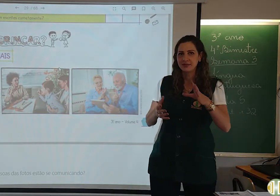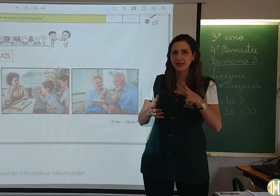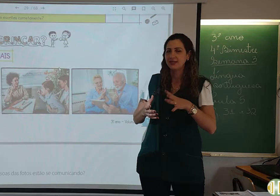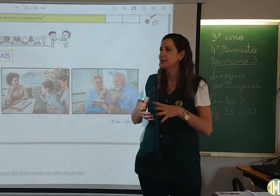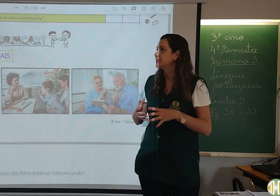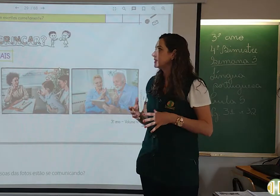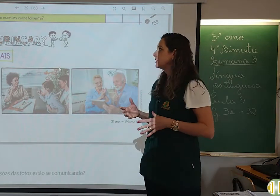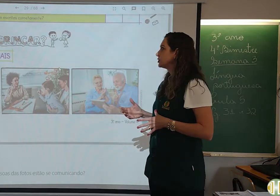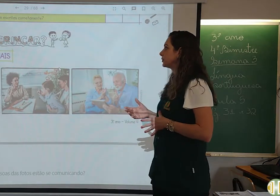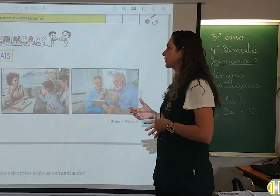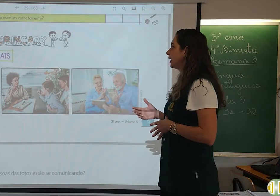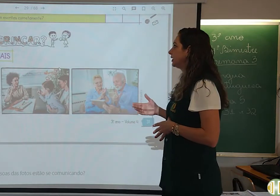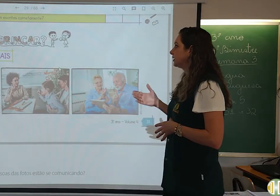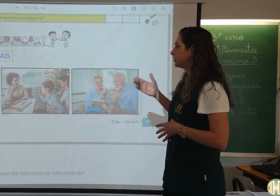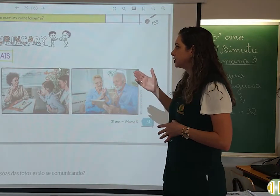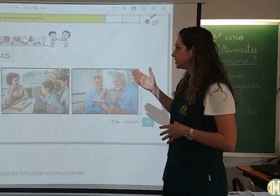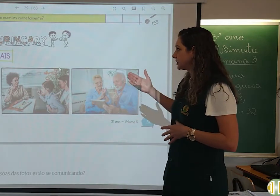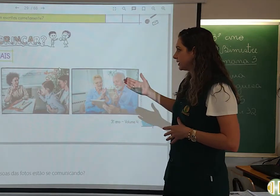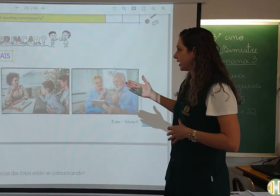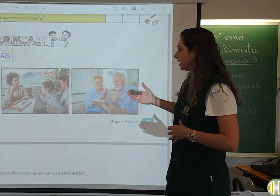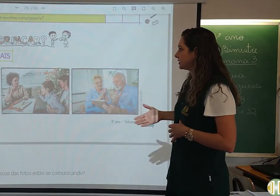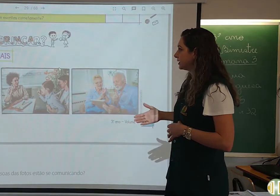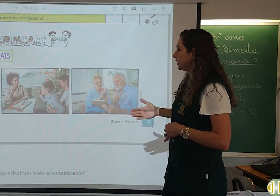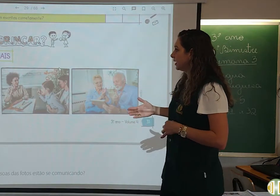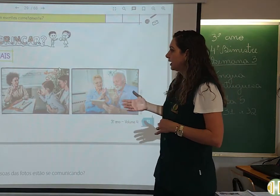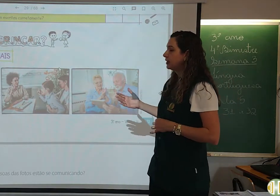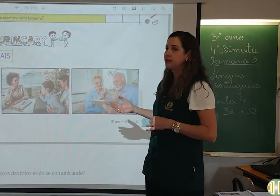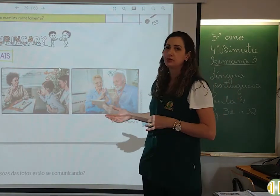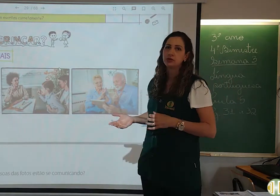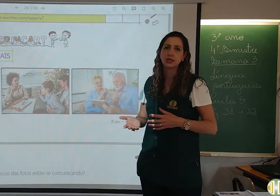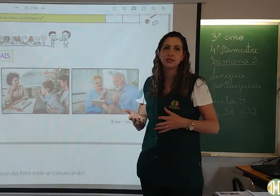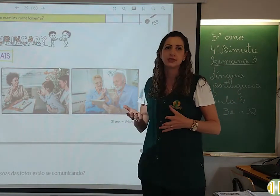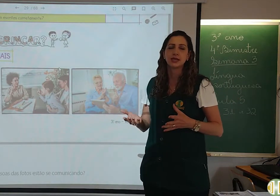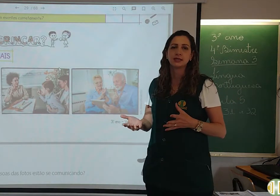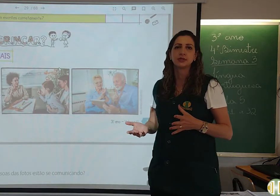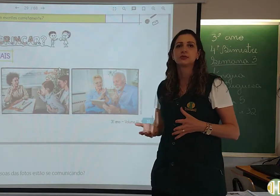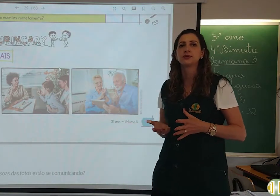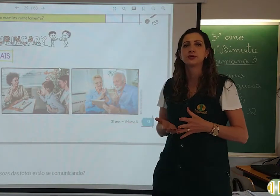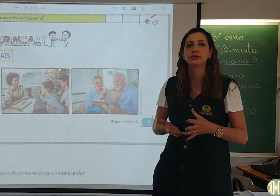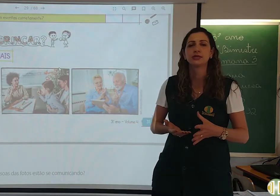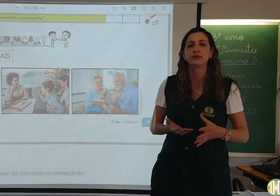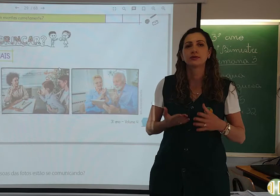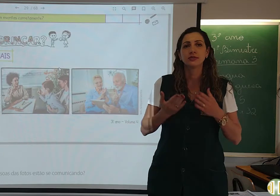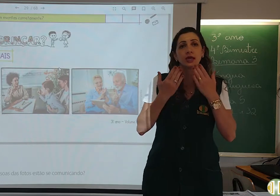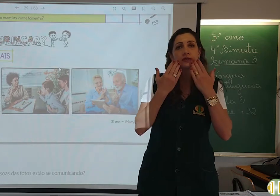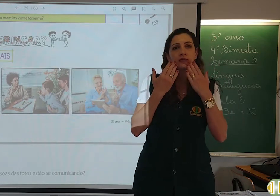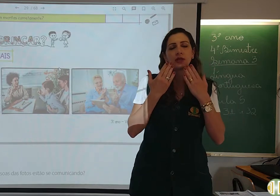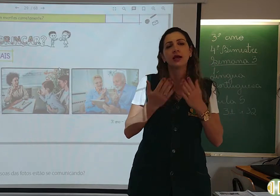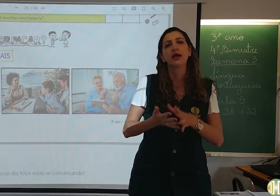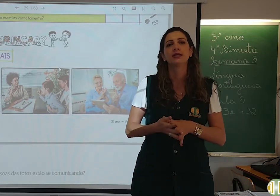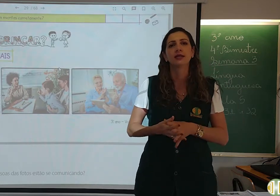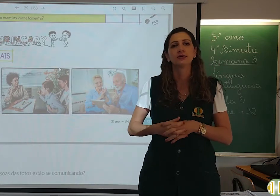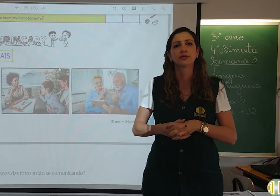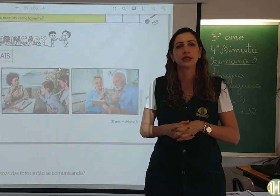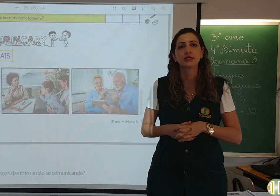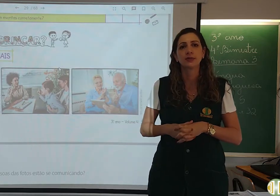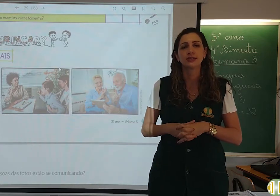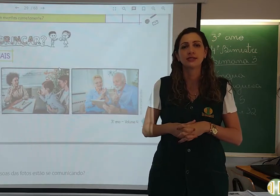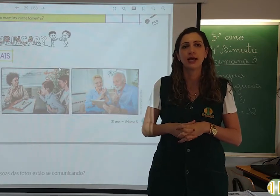bem interessante porque a língua de sinais é a língua utilizada pelas pessoas que não conseguem falar, né? Não conseguem